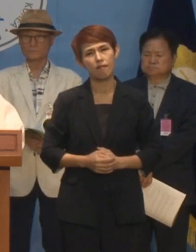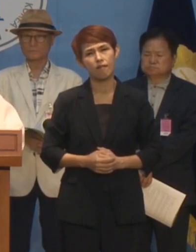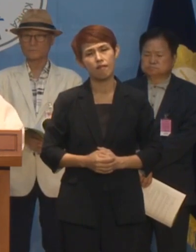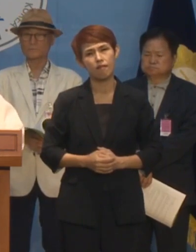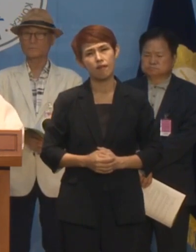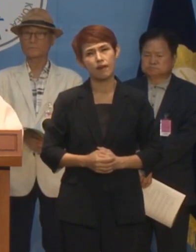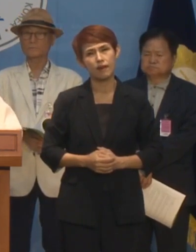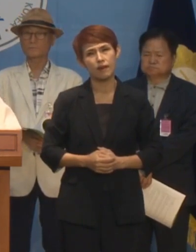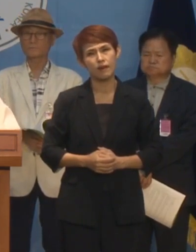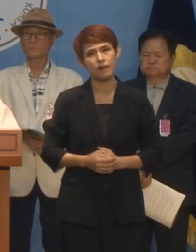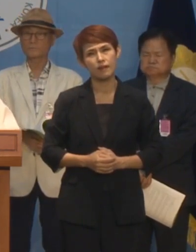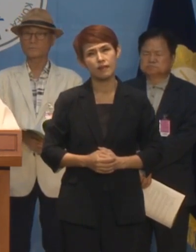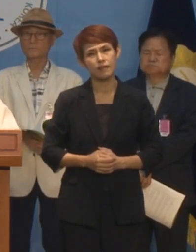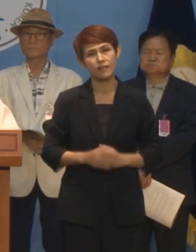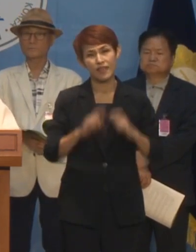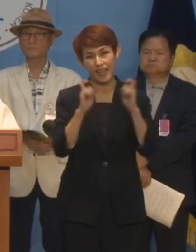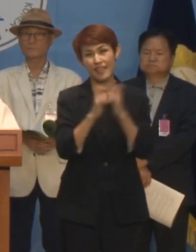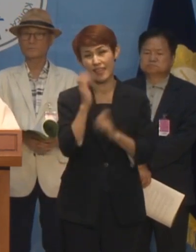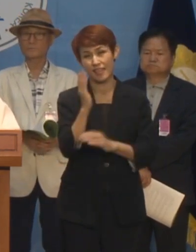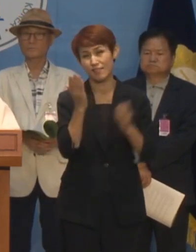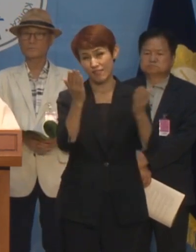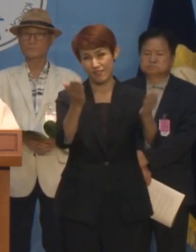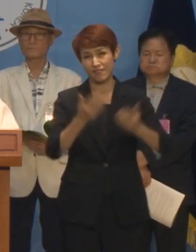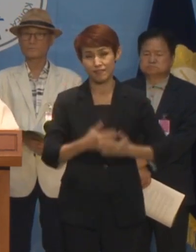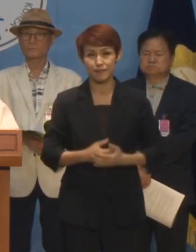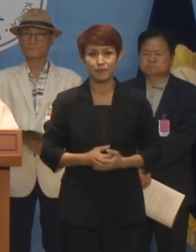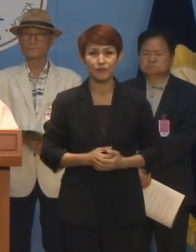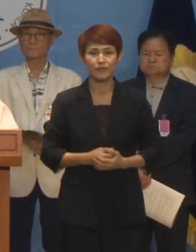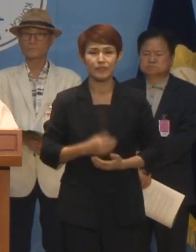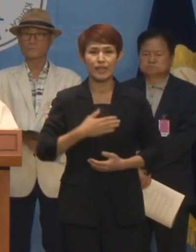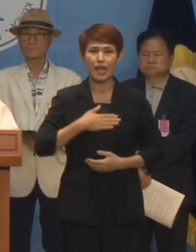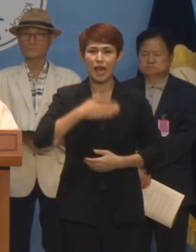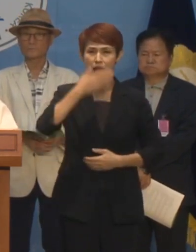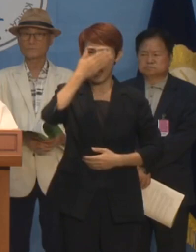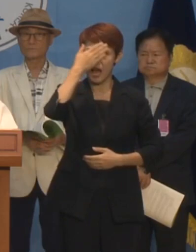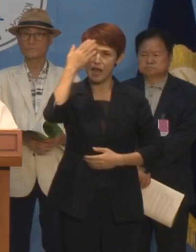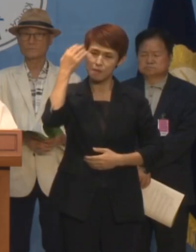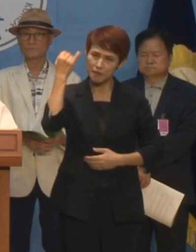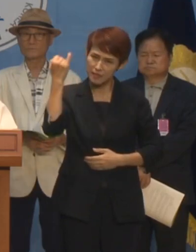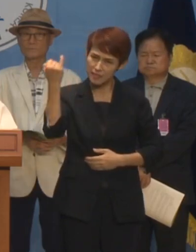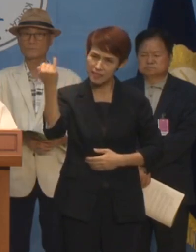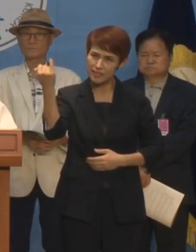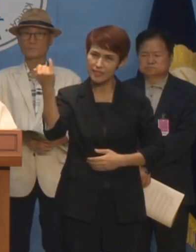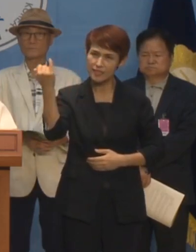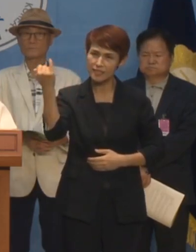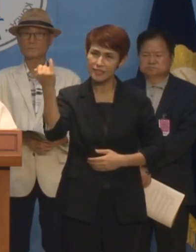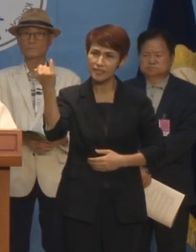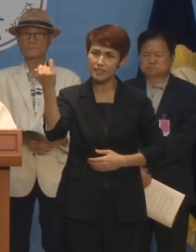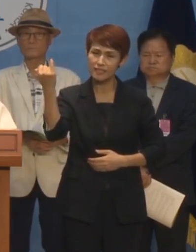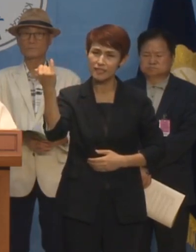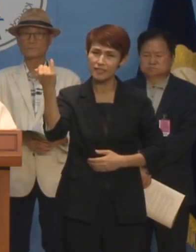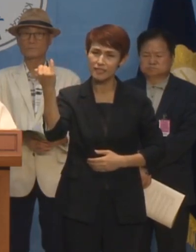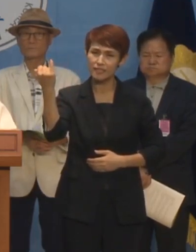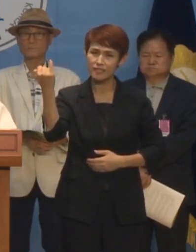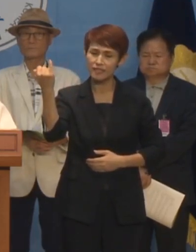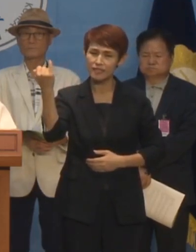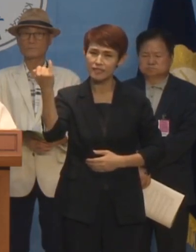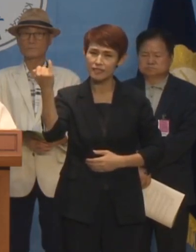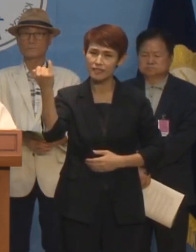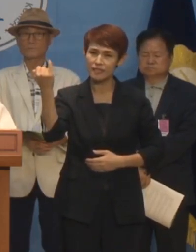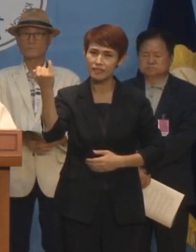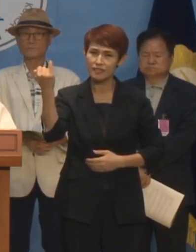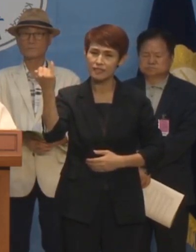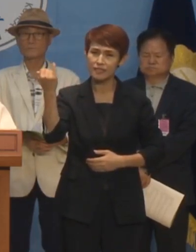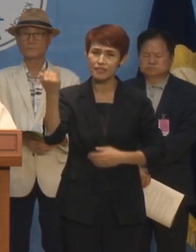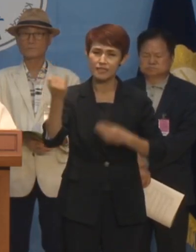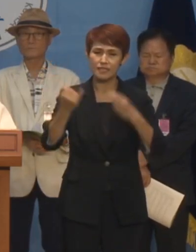우리 개인적인 얘기를 조금 하면 우리 할머니는 김이